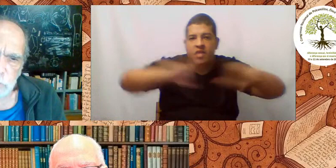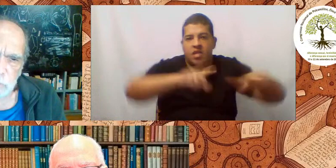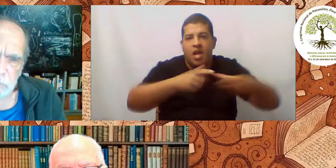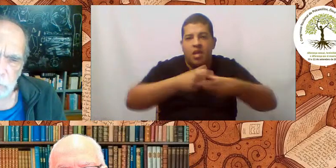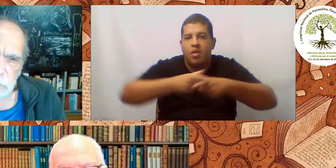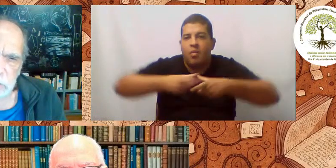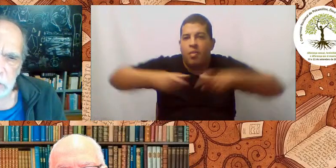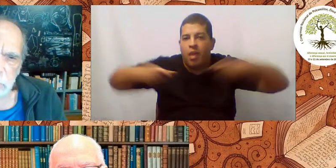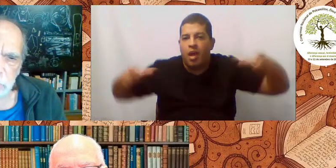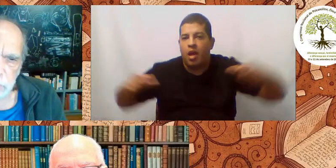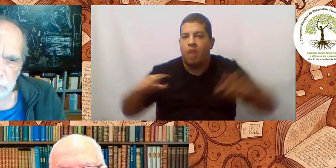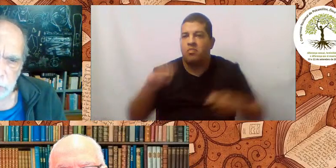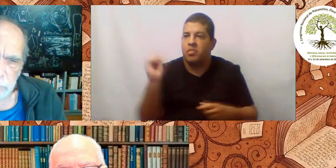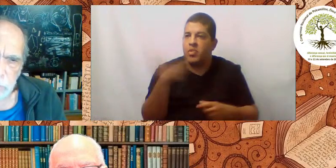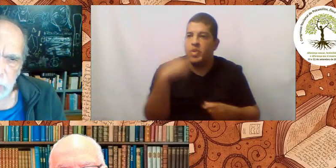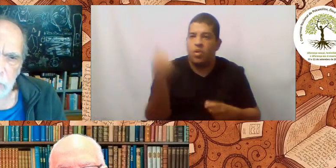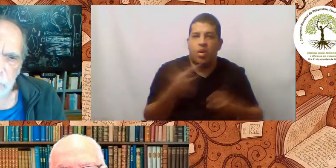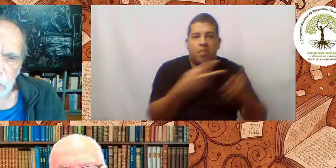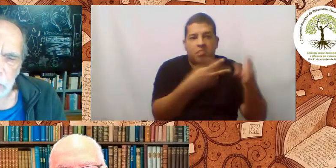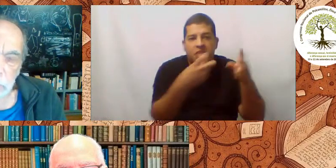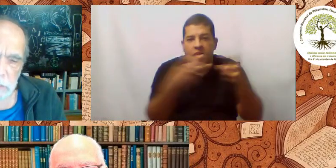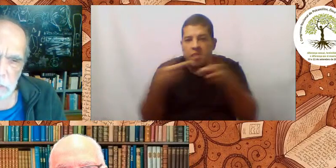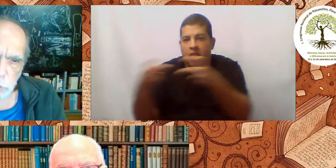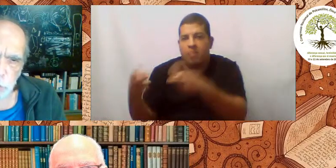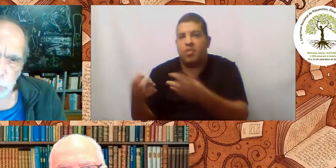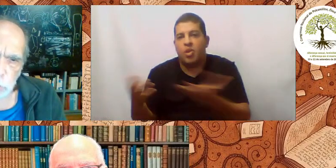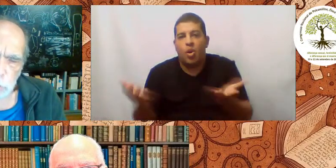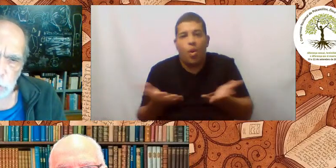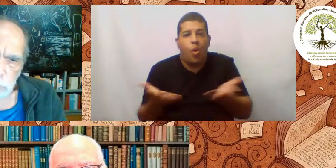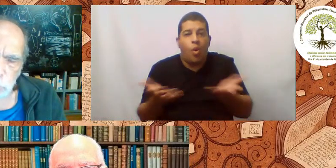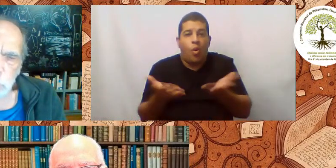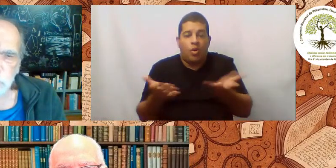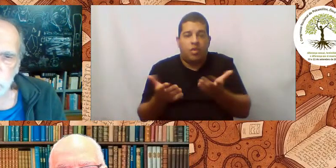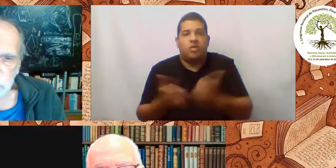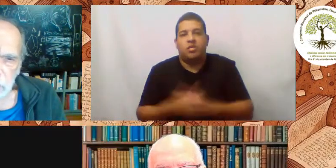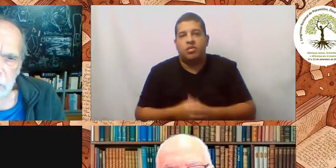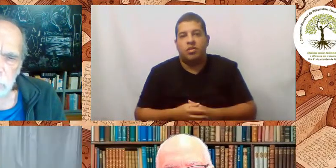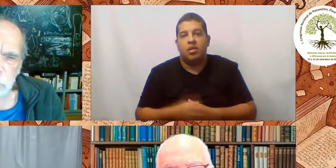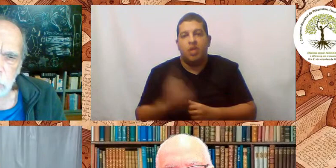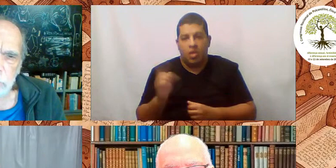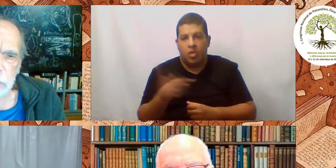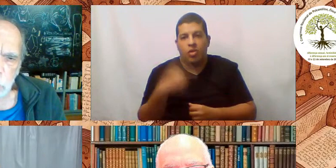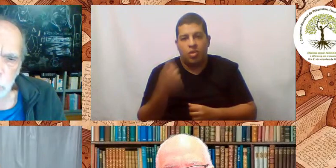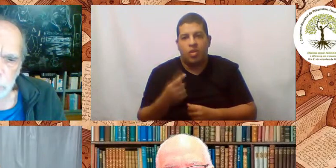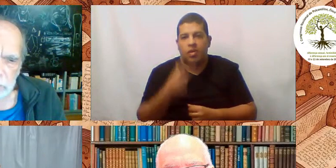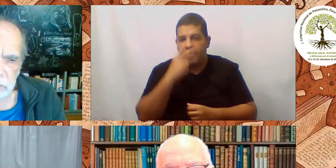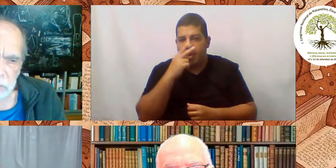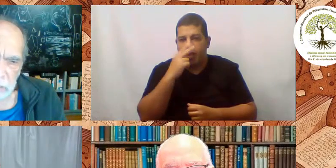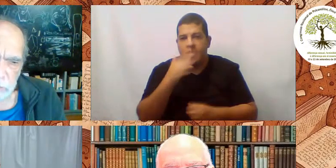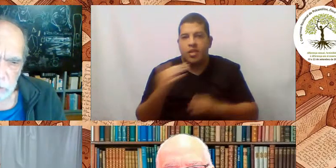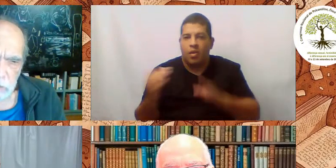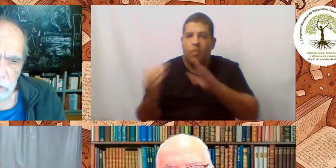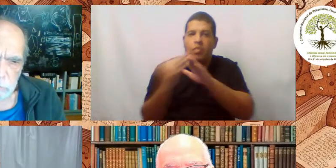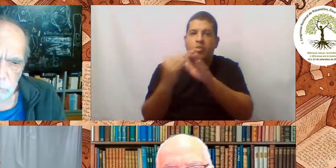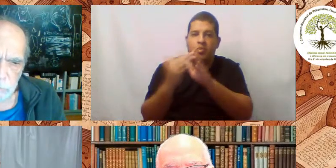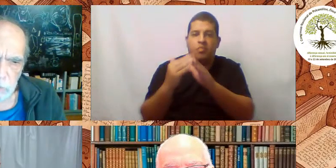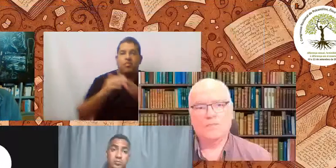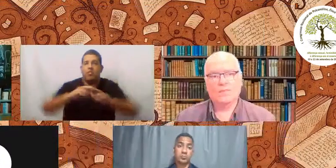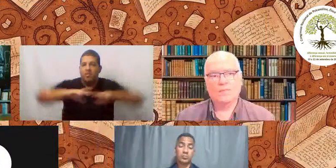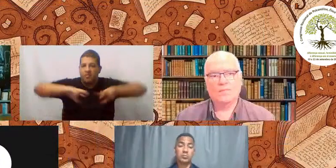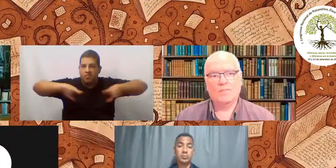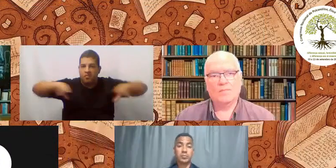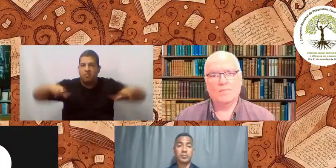nós vivíamos anteriormente, né? Então, nesse sentido, nós estamos confrontados a uma maior complexidade, né, Nelson?